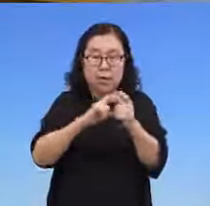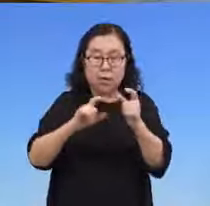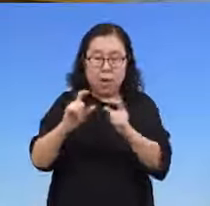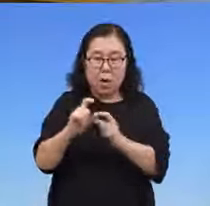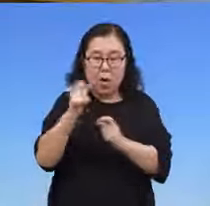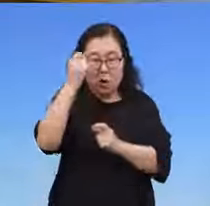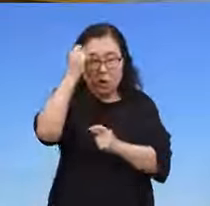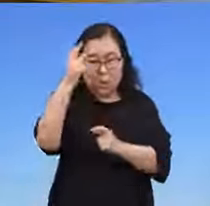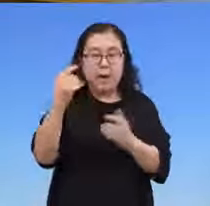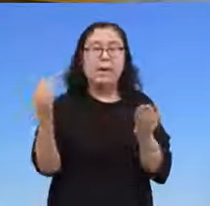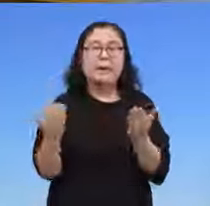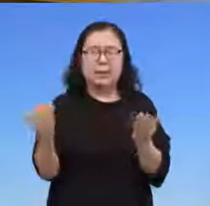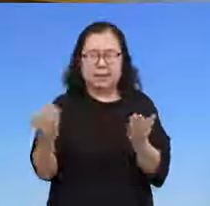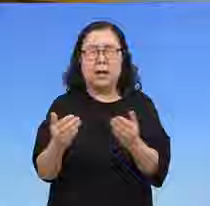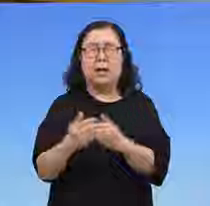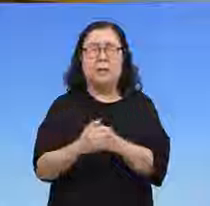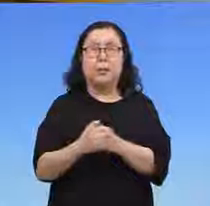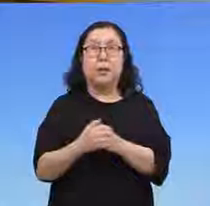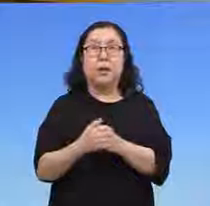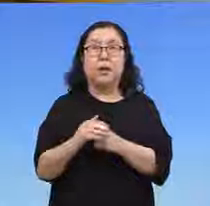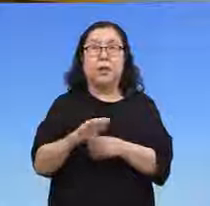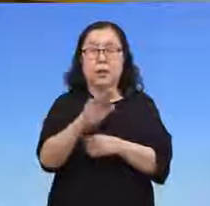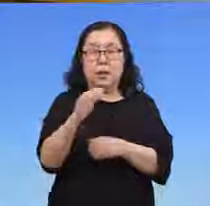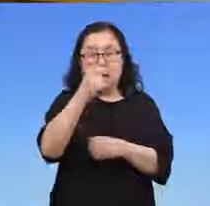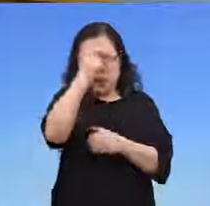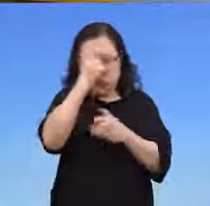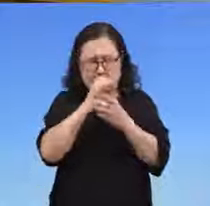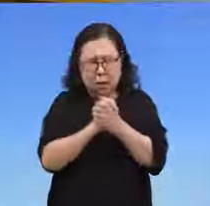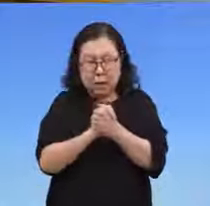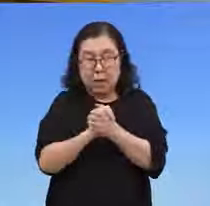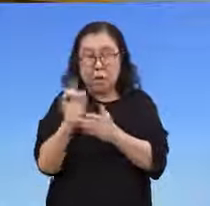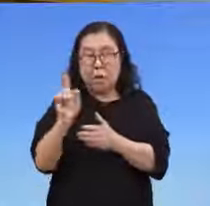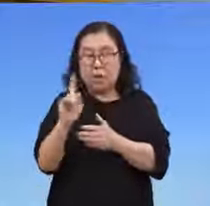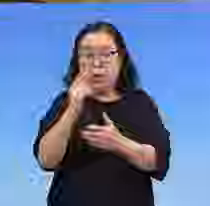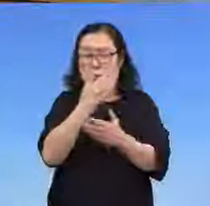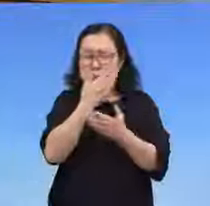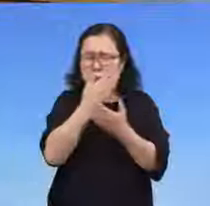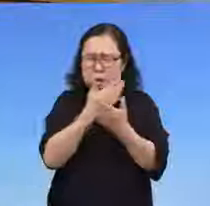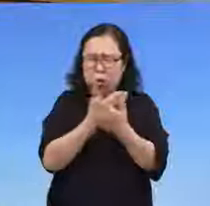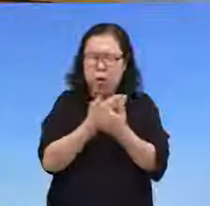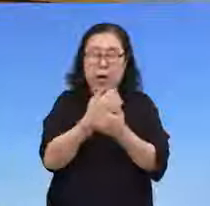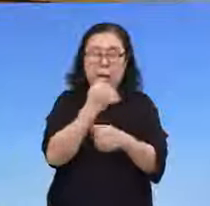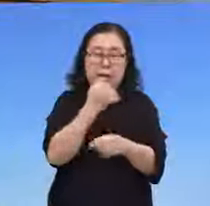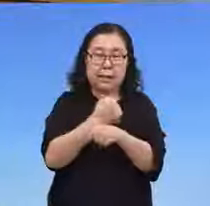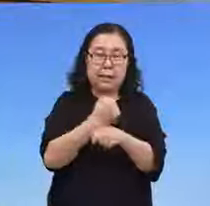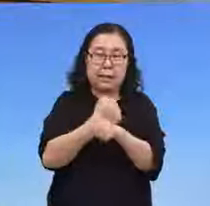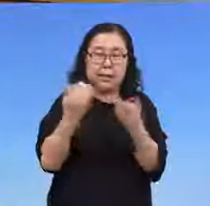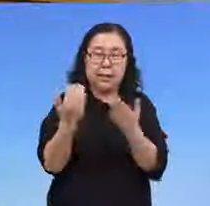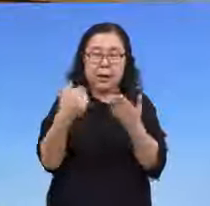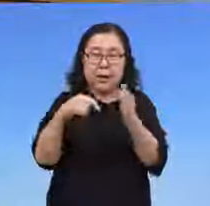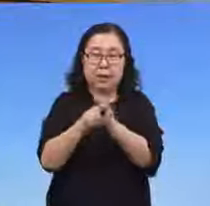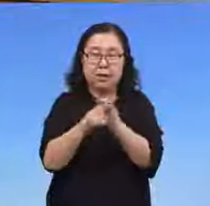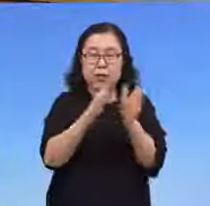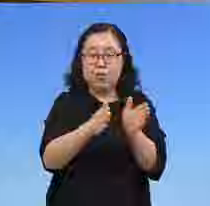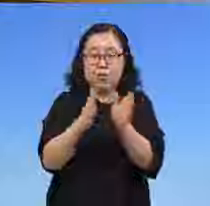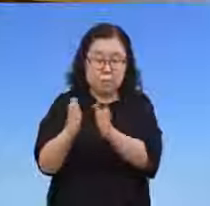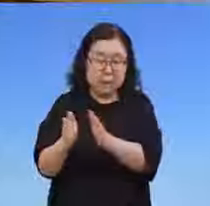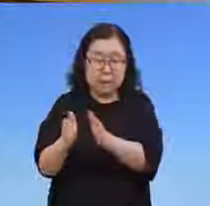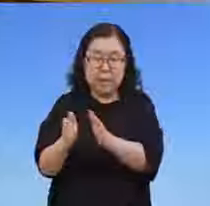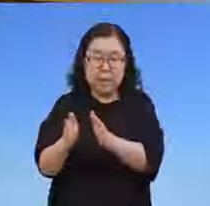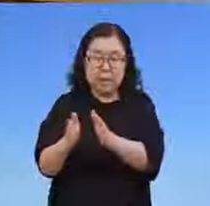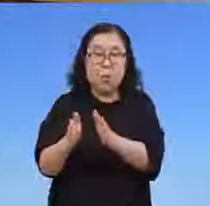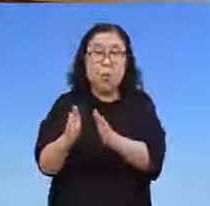위대한 사역입니다. 문제가 뭡니까? 우리는 자꾸 기도를 더 어떤 중요한 사역을 위한 덜러리로 생각을 해요. 그러니까